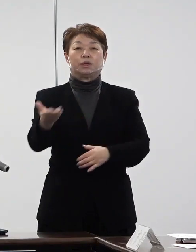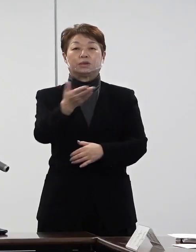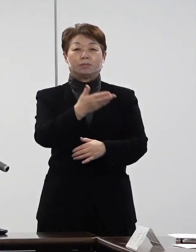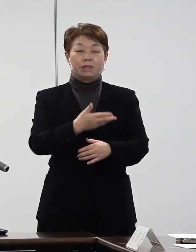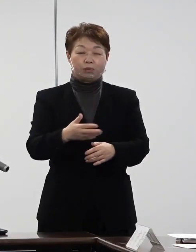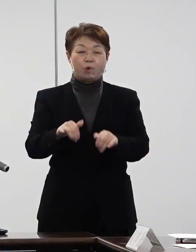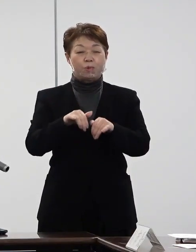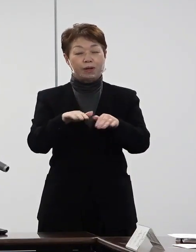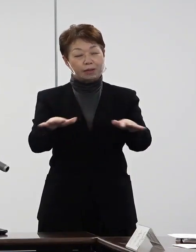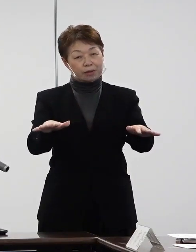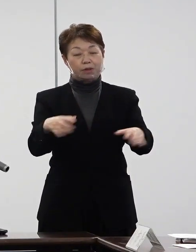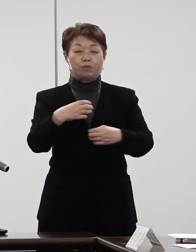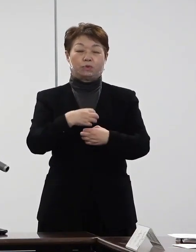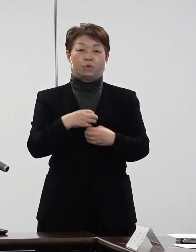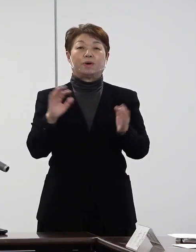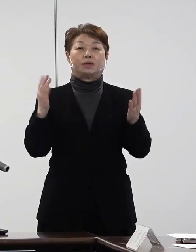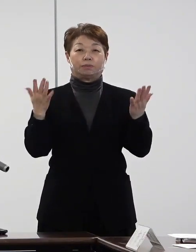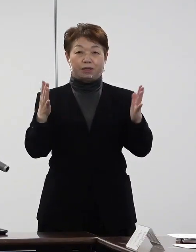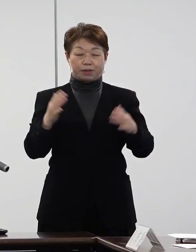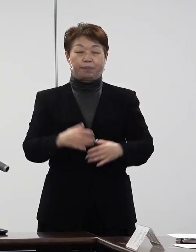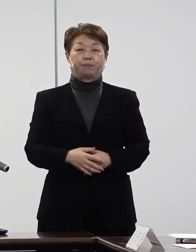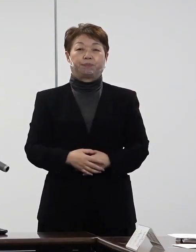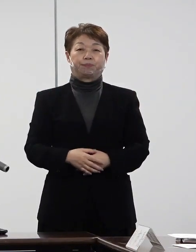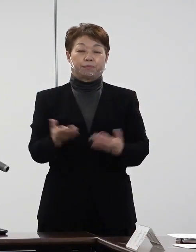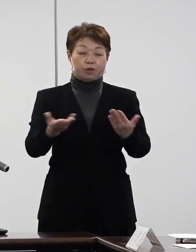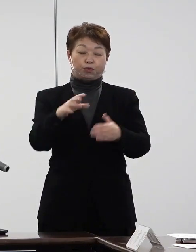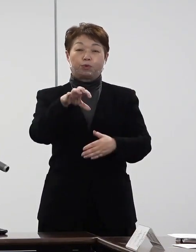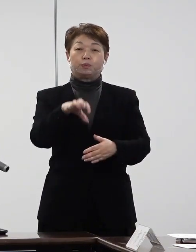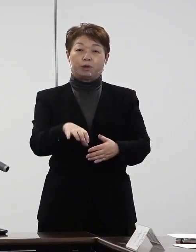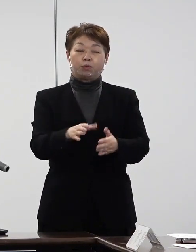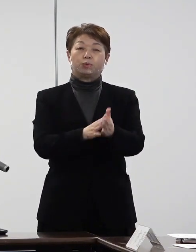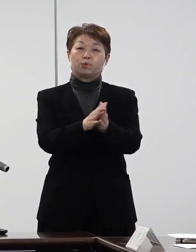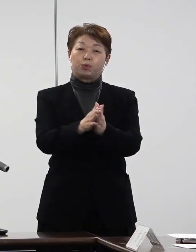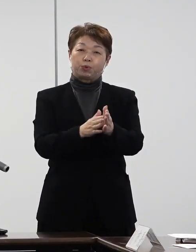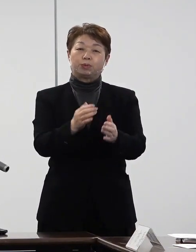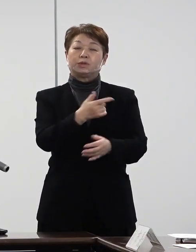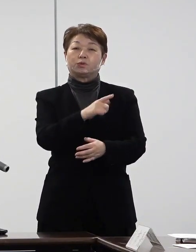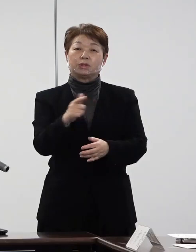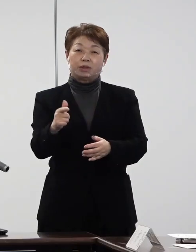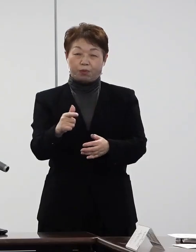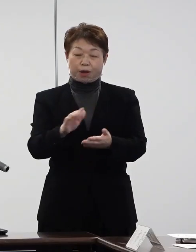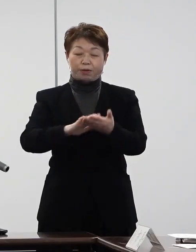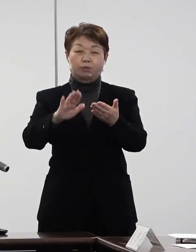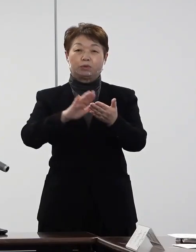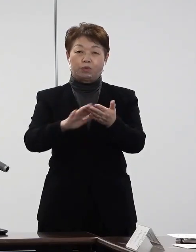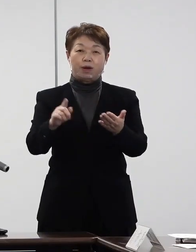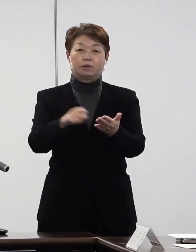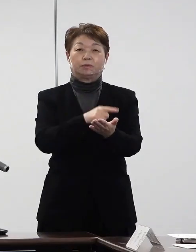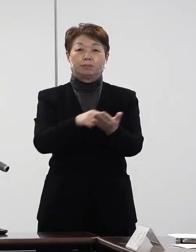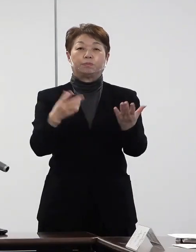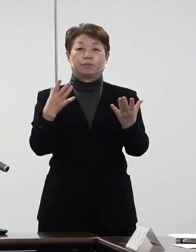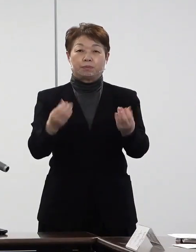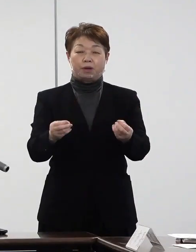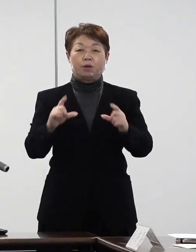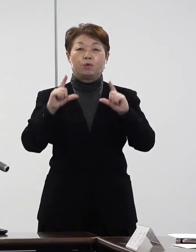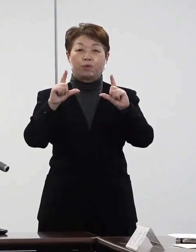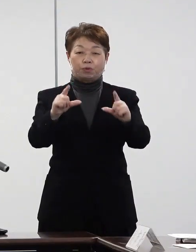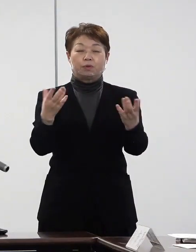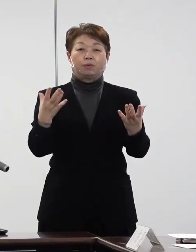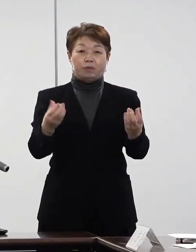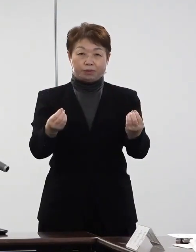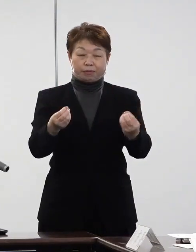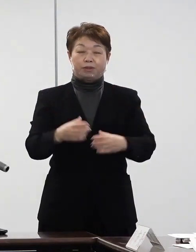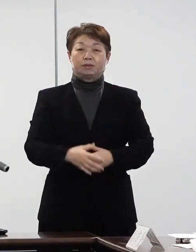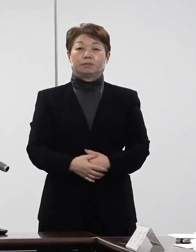感染の恐れはありません。いずれも職場における消毒については実施済みでございます。報告は以上でございます